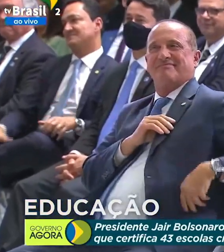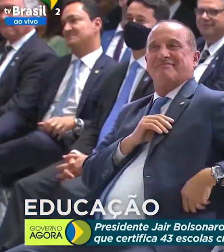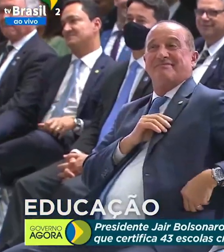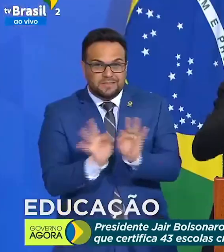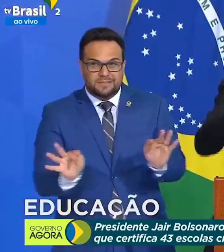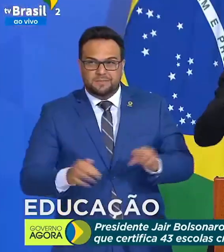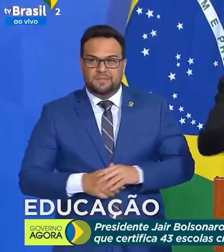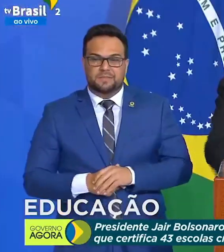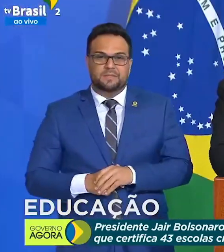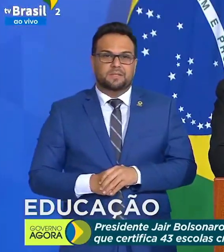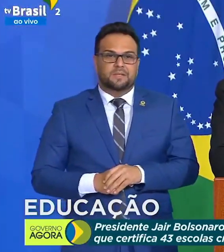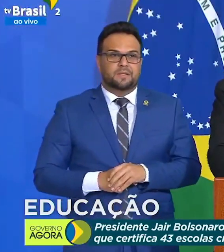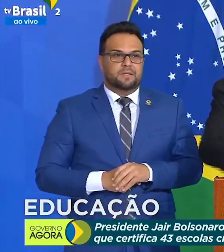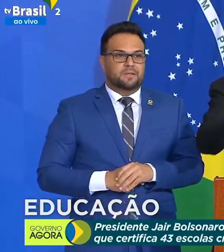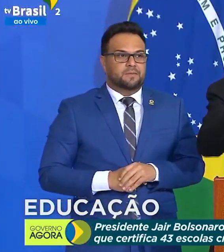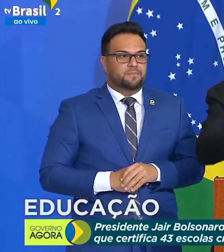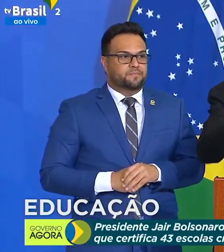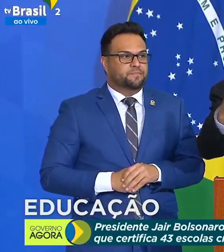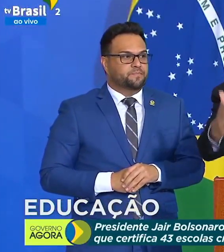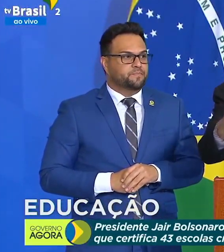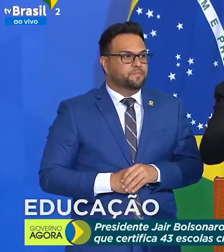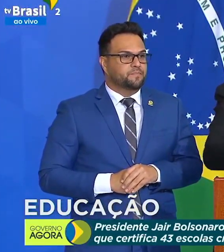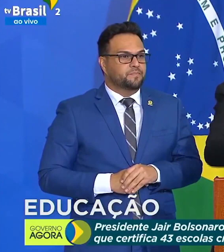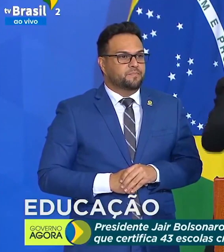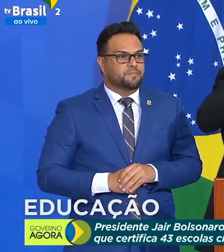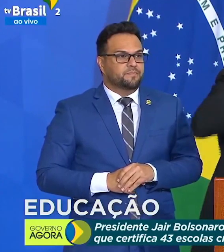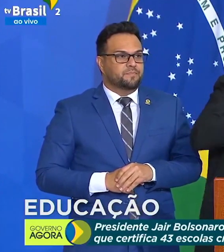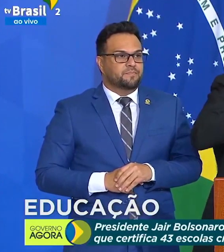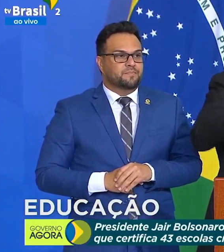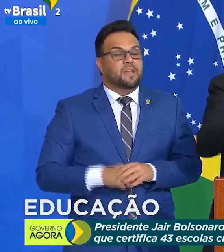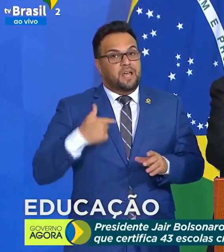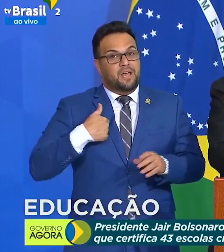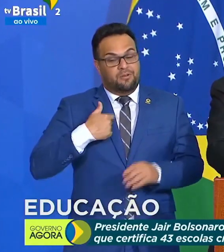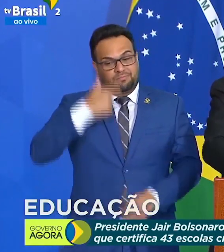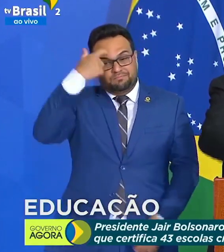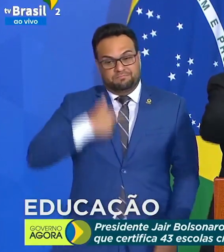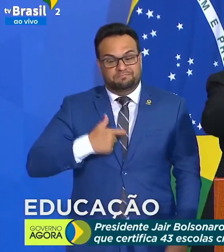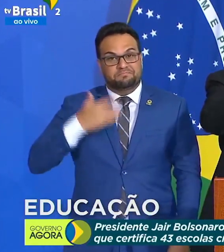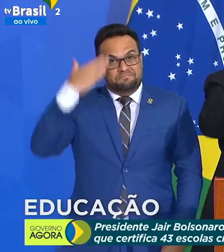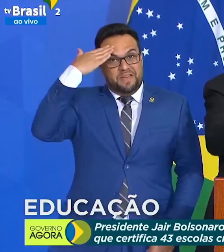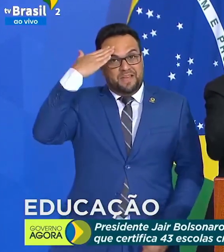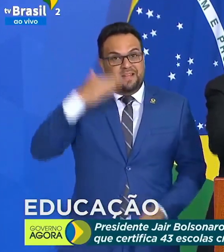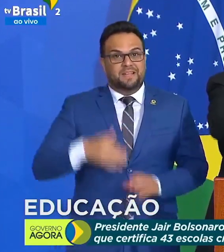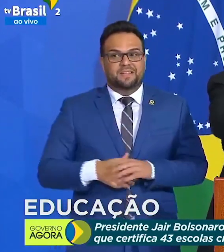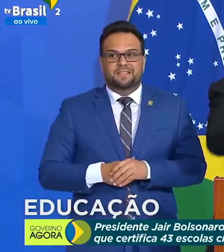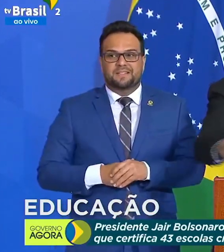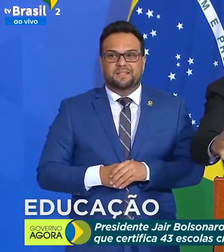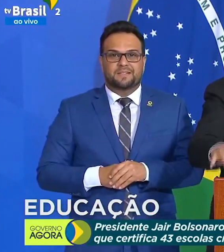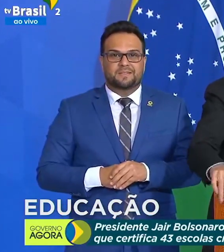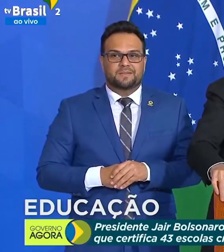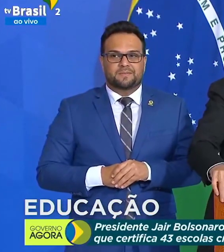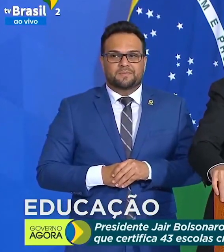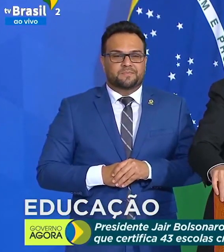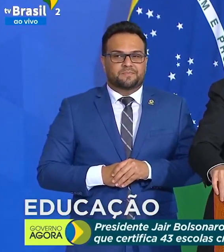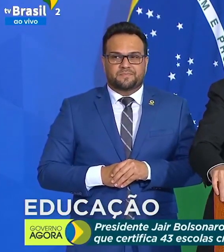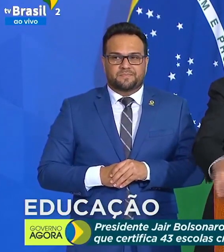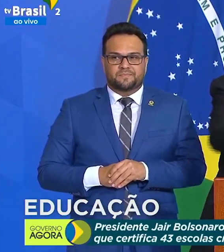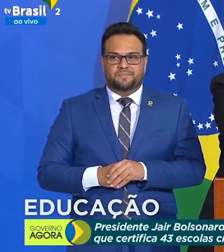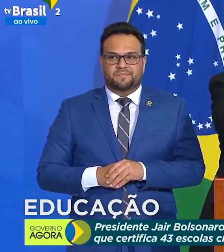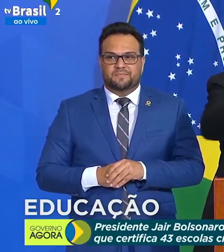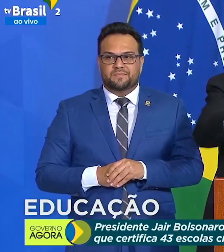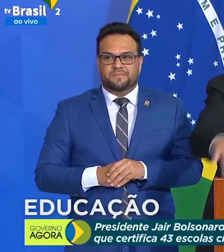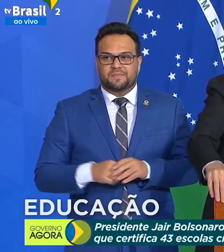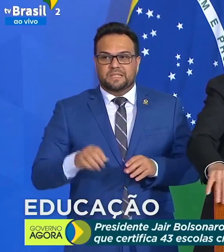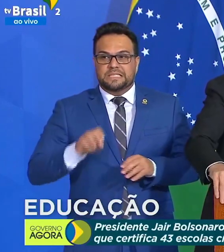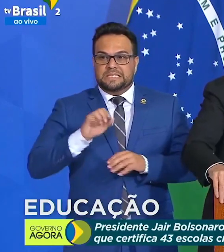E como militar, né? Não é como militar. E como militar? Eu só não como o que não tem.